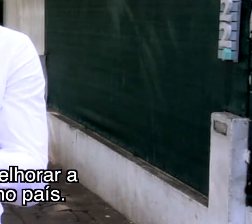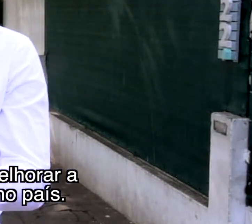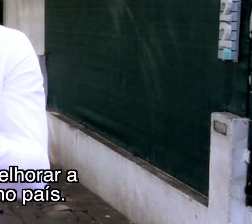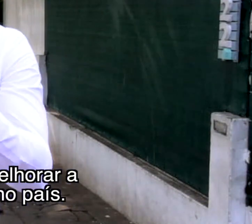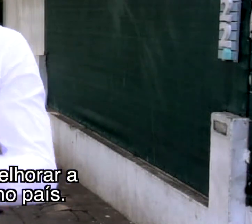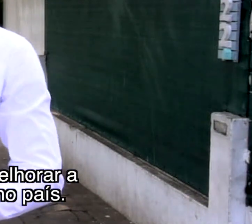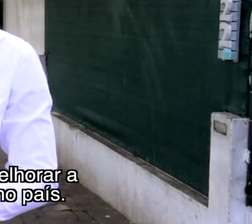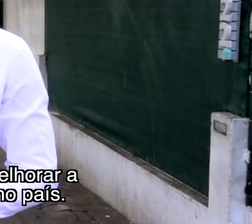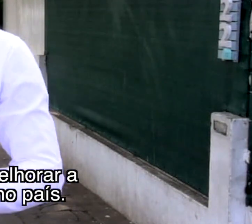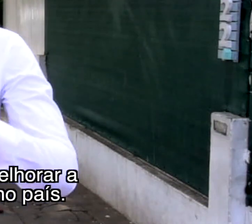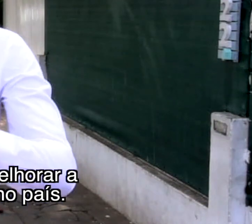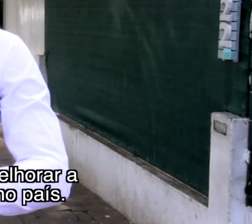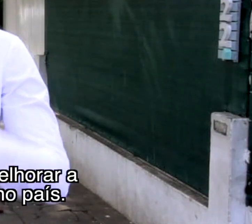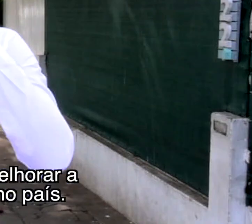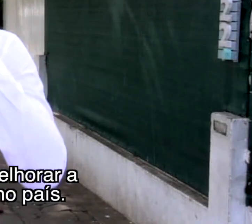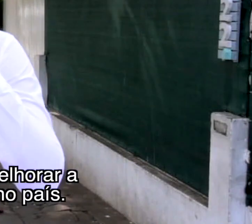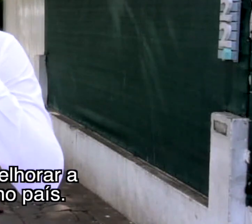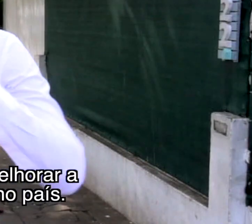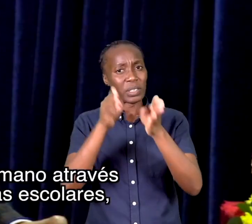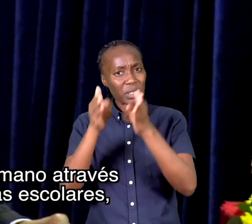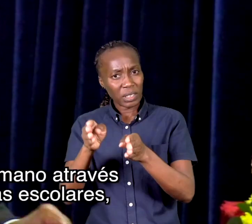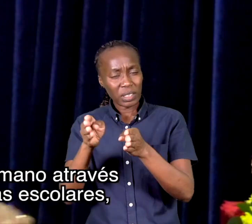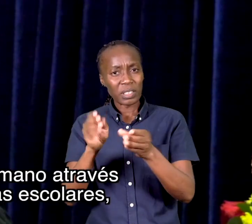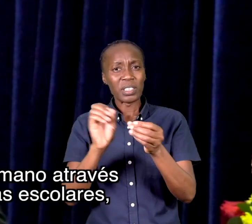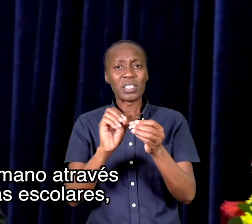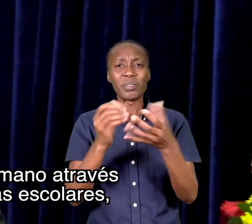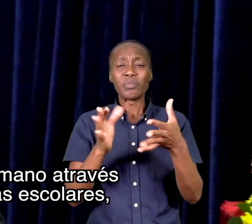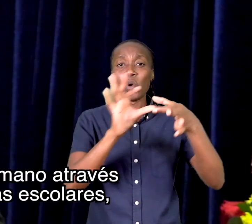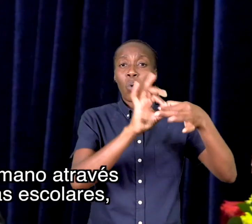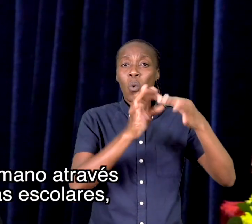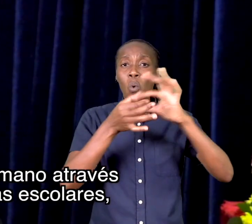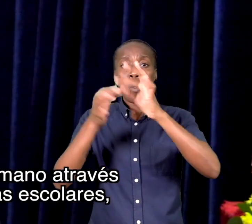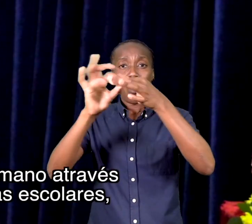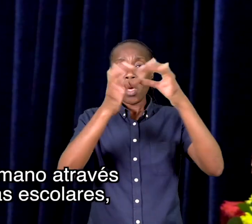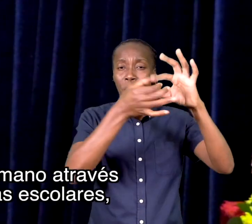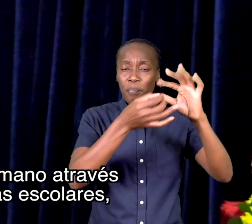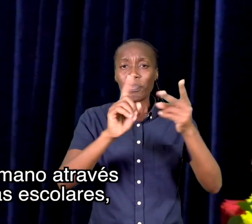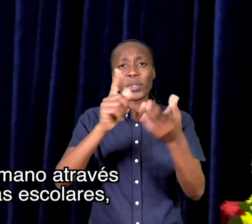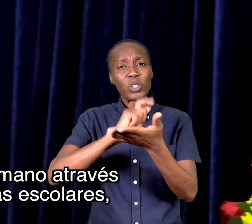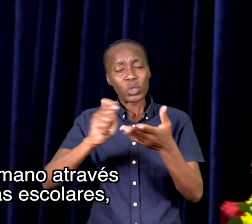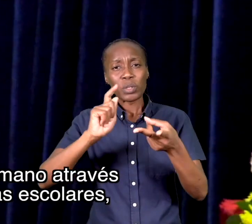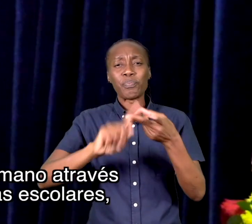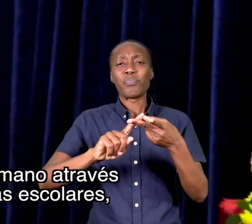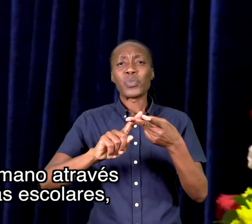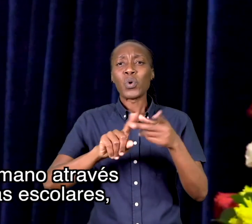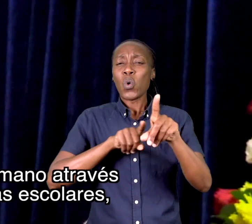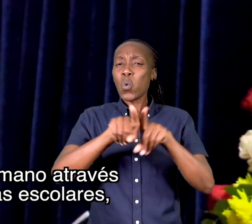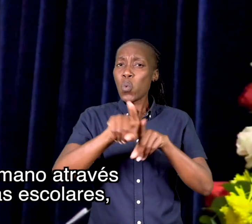melhorar a qualidade de ensino no país. Para a formação do capital humano através da promoção